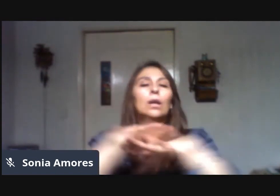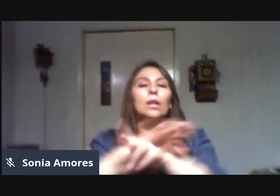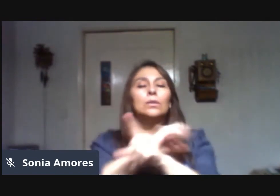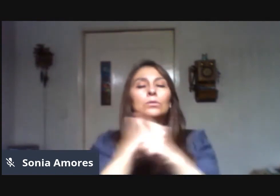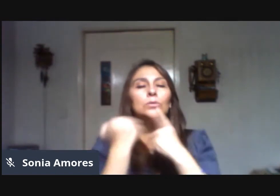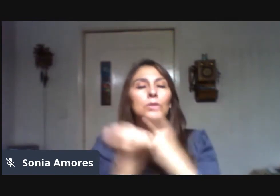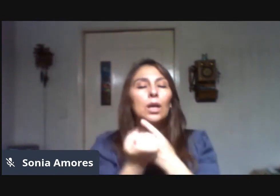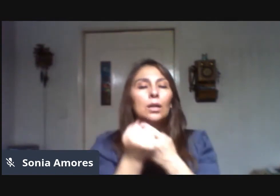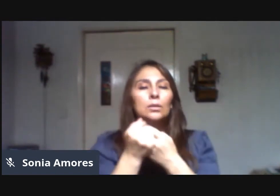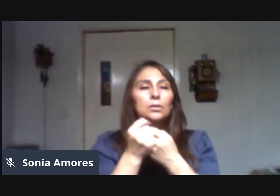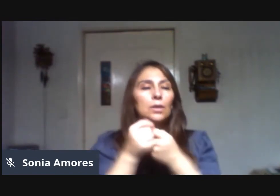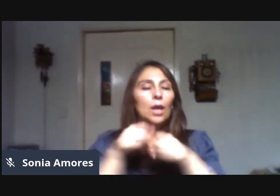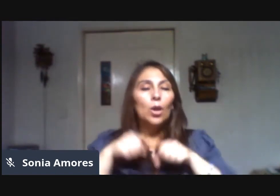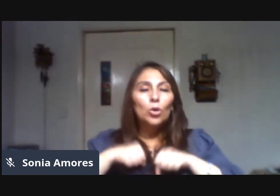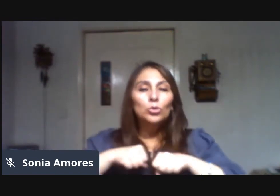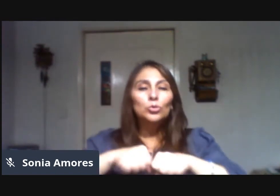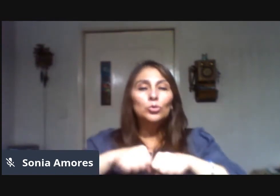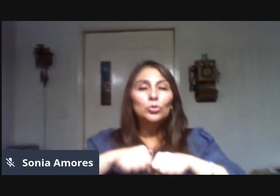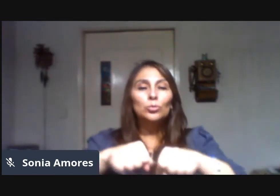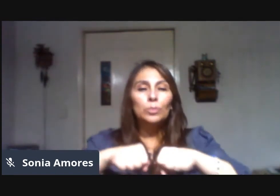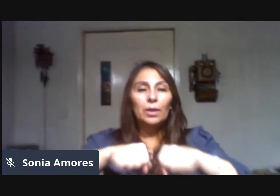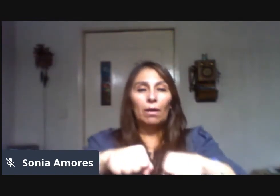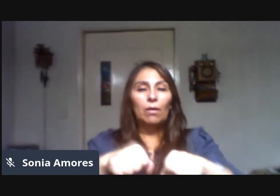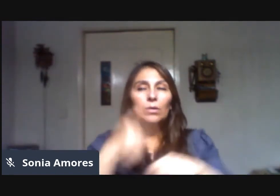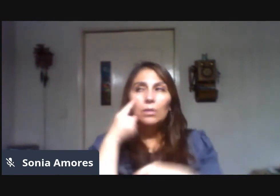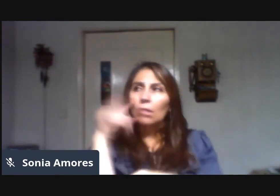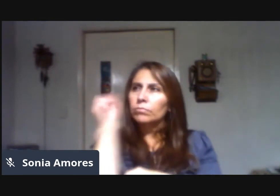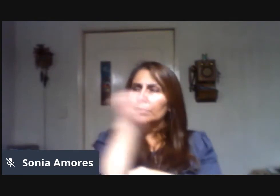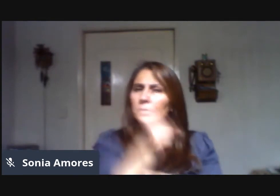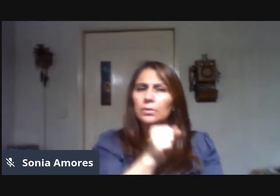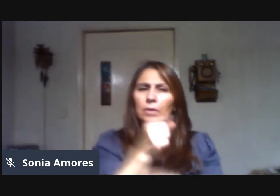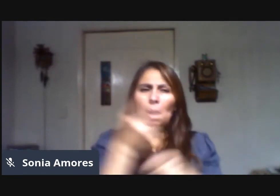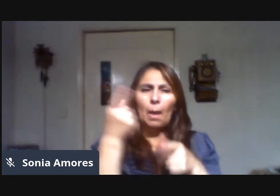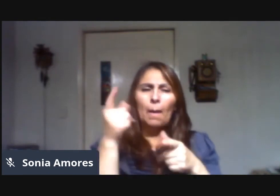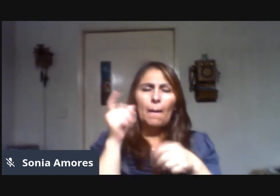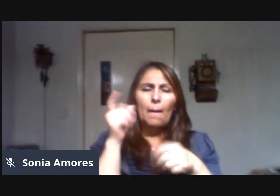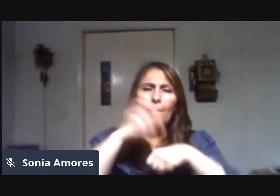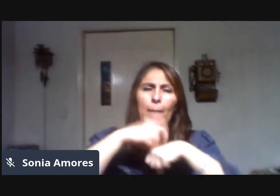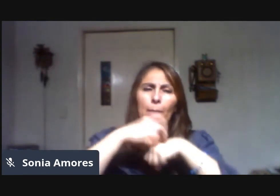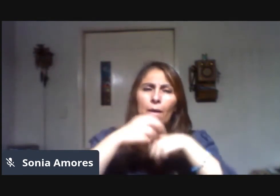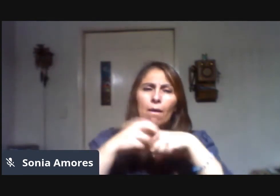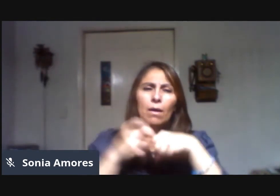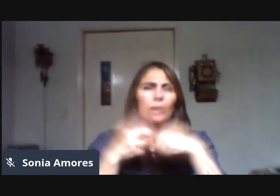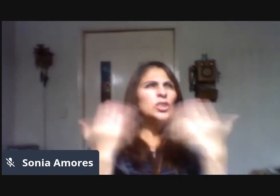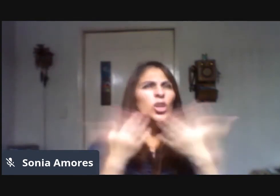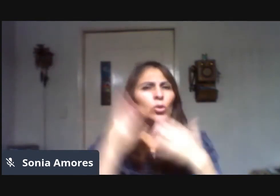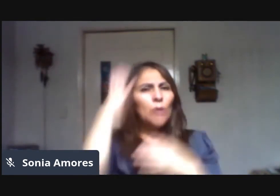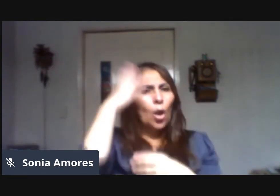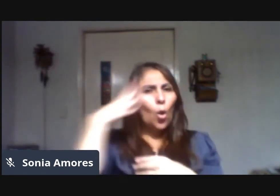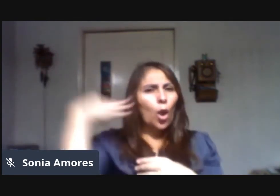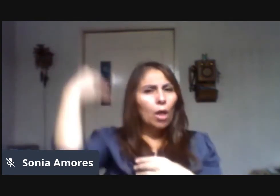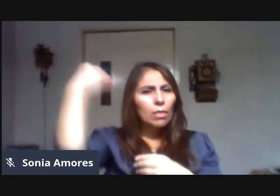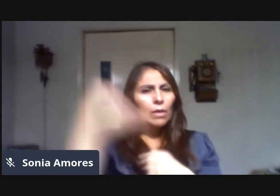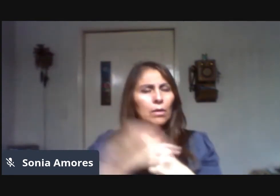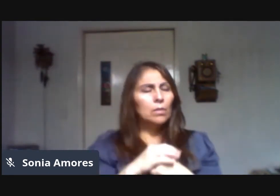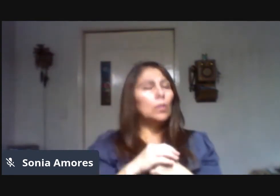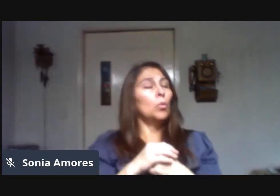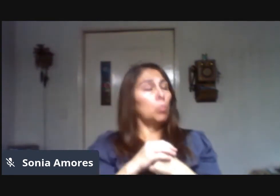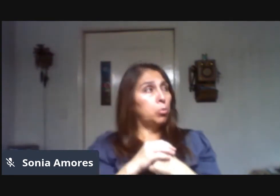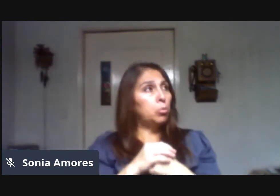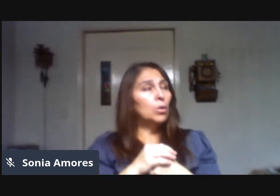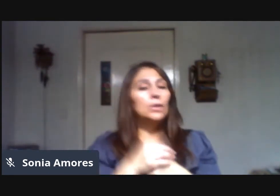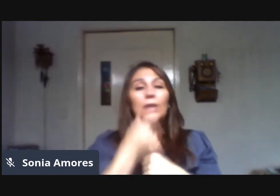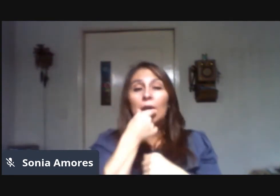traen las papas de Holanda, los quesos de Europa,